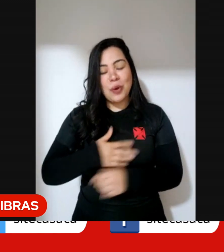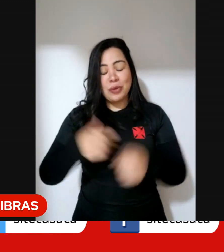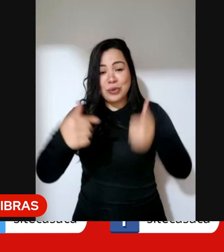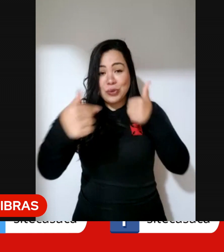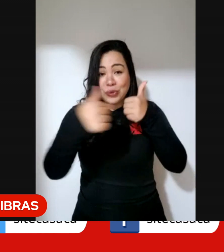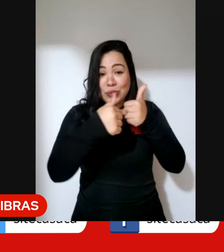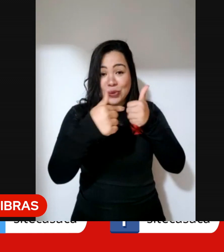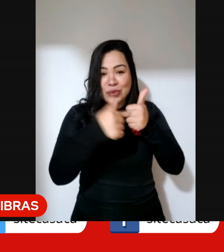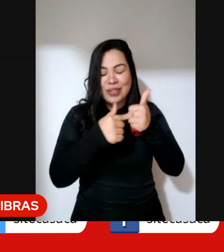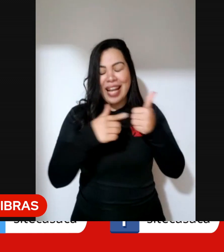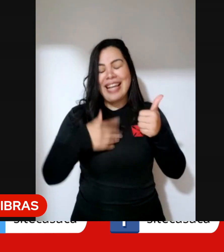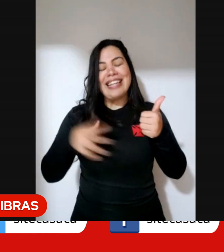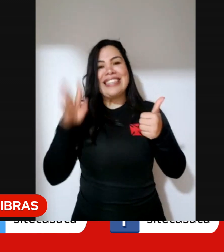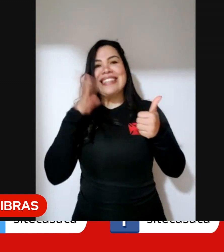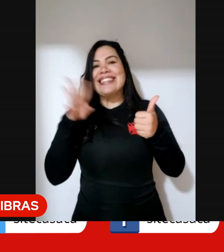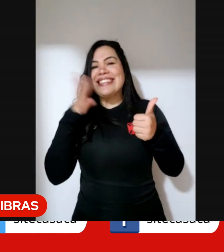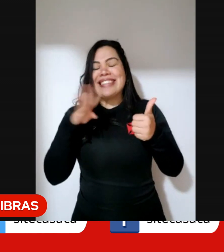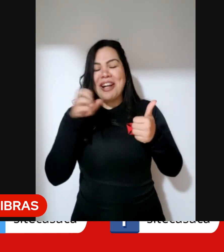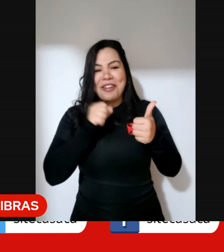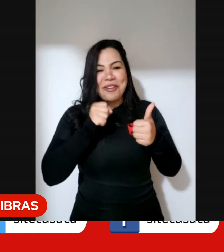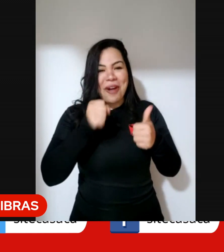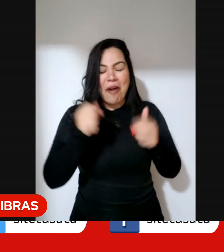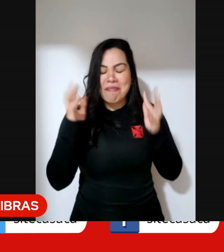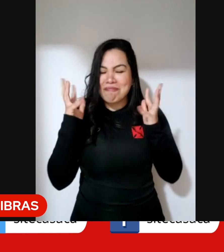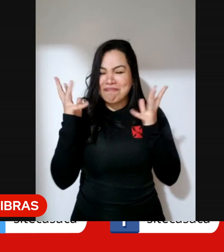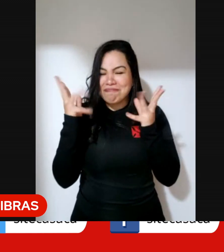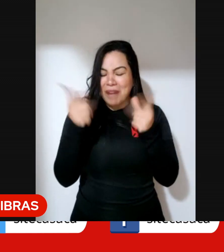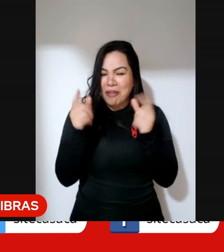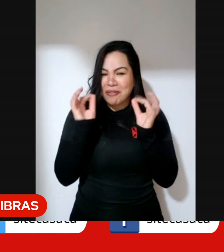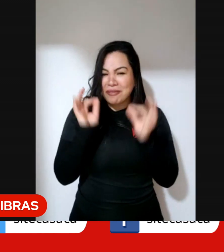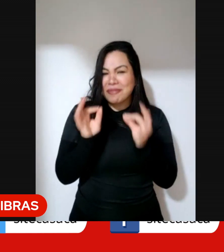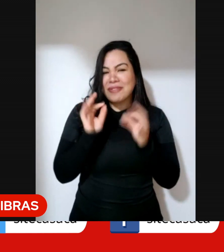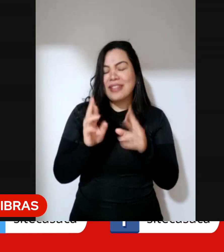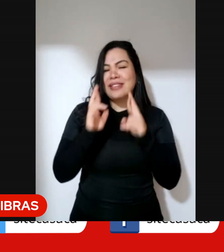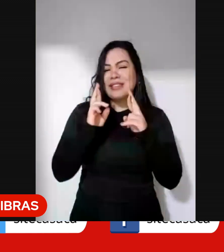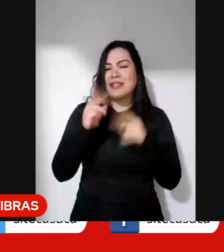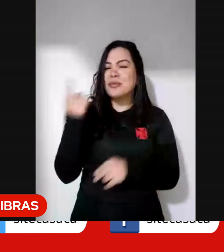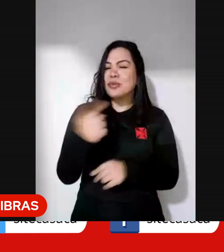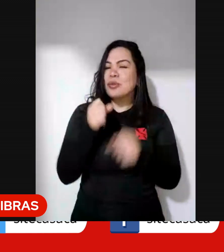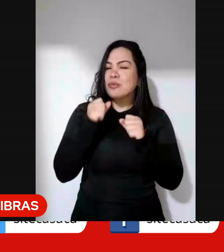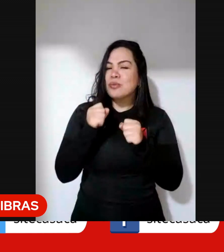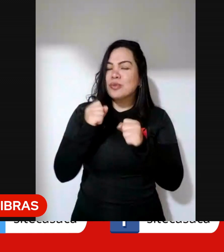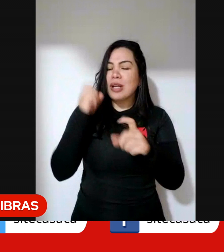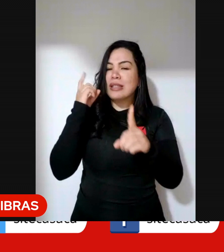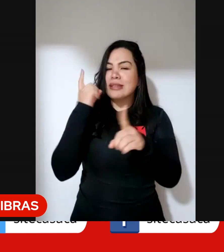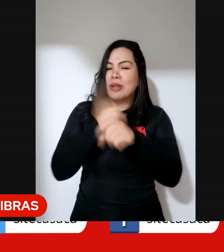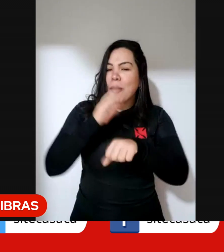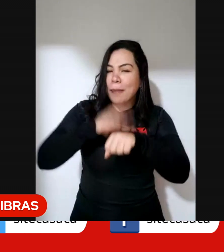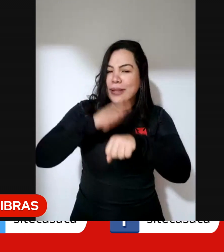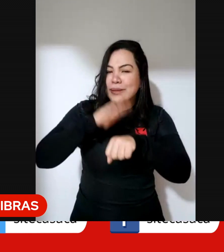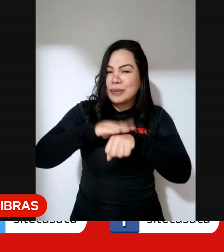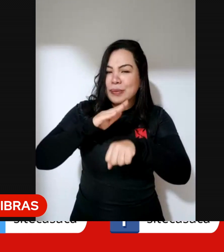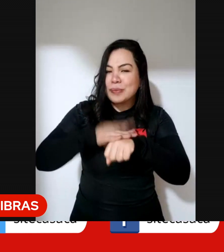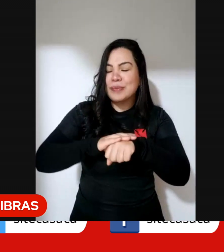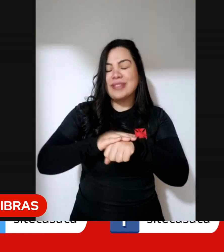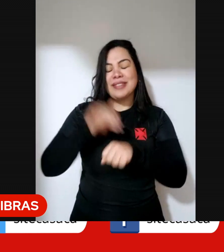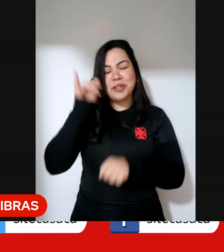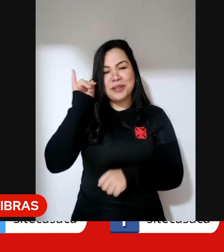Eu adorei a entrevista. E eu espero que a gente possa se encontrar mais vezes,